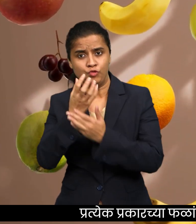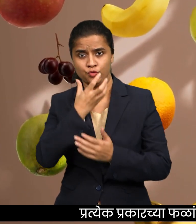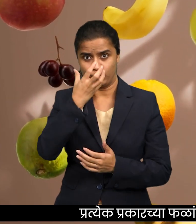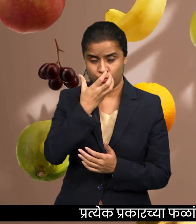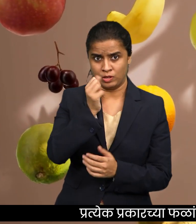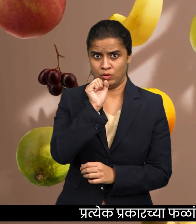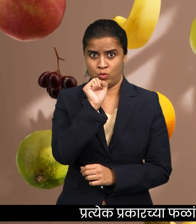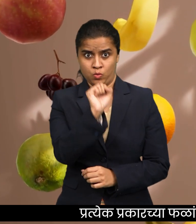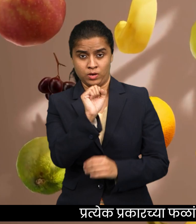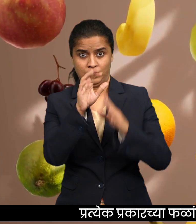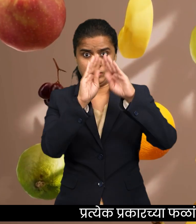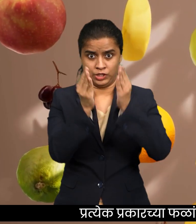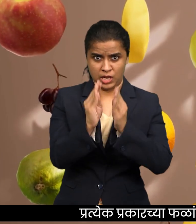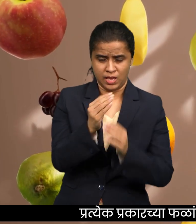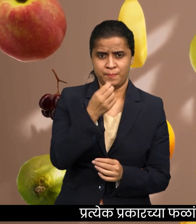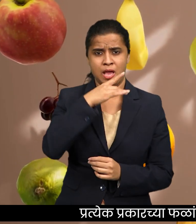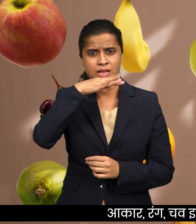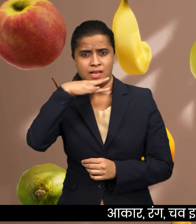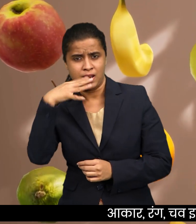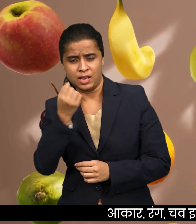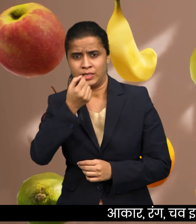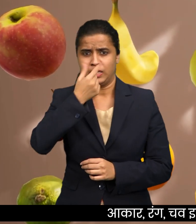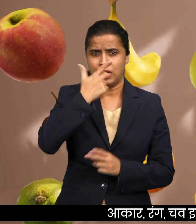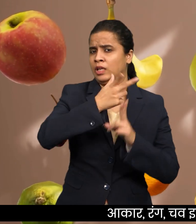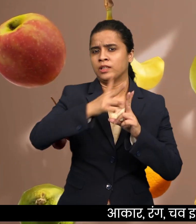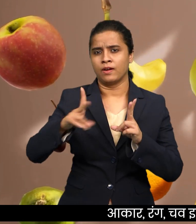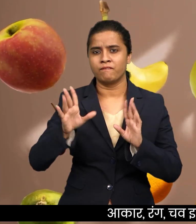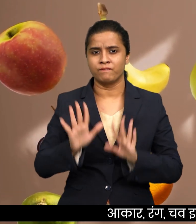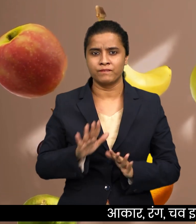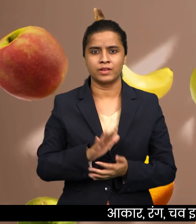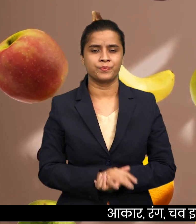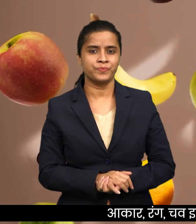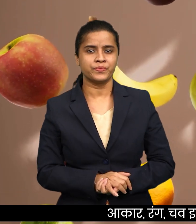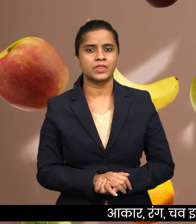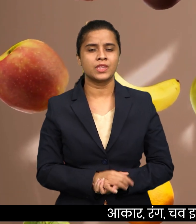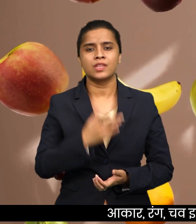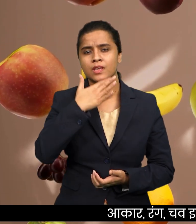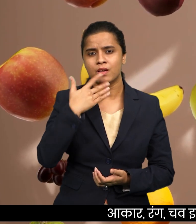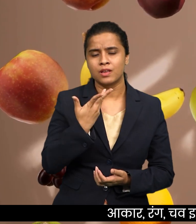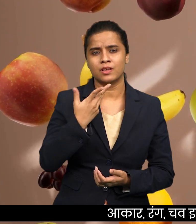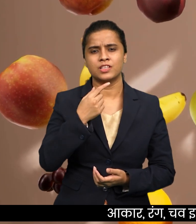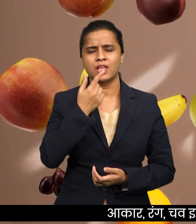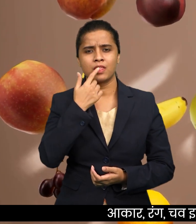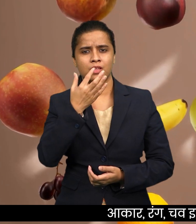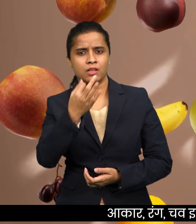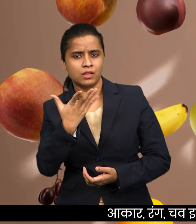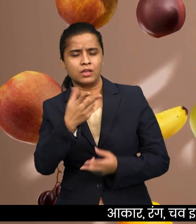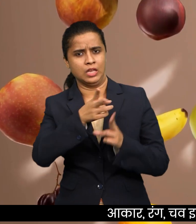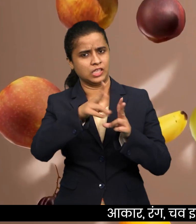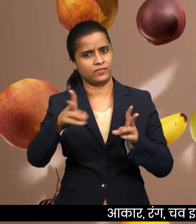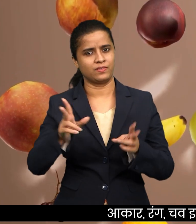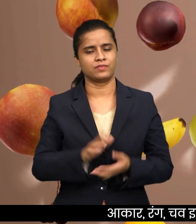फळांची स्वतःची वैशिष्ट्ये असतात की ती आकार, रंग, चव इत्यादीमध्ये भिन्न असतात.